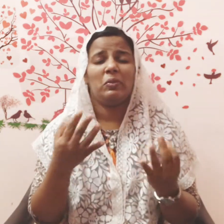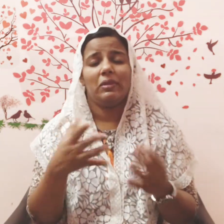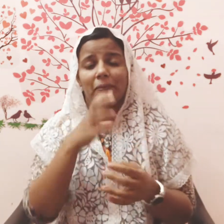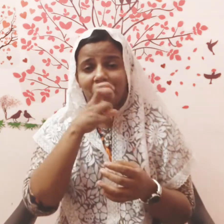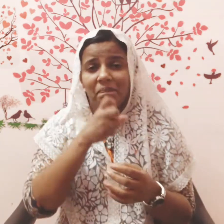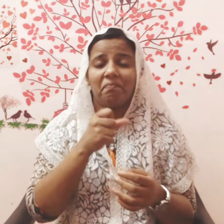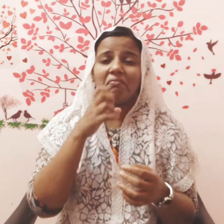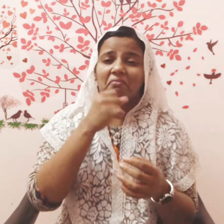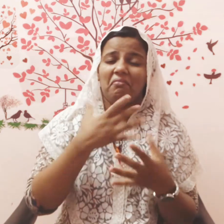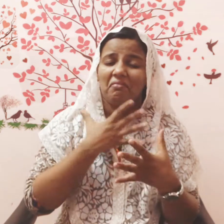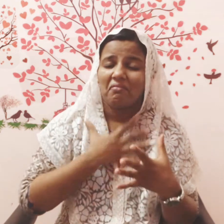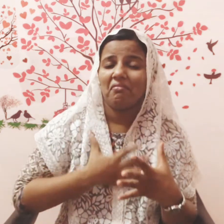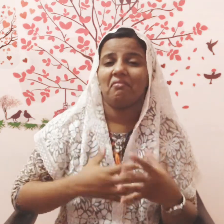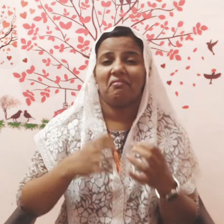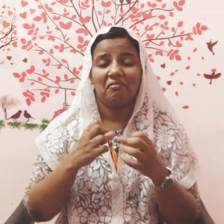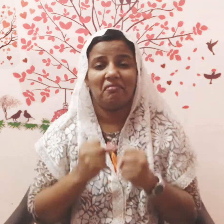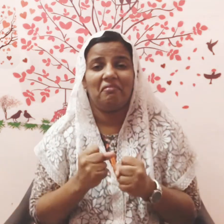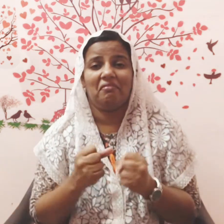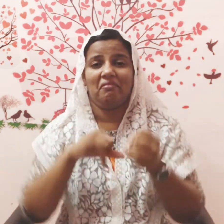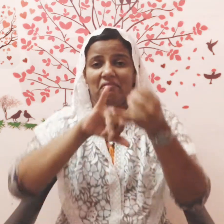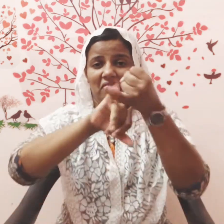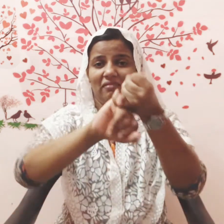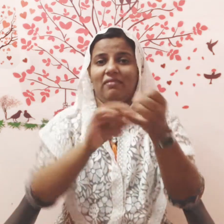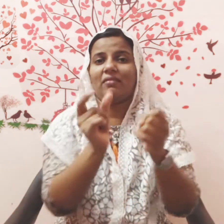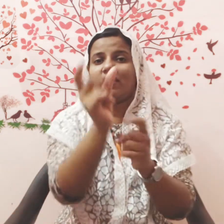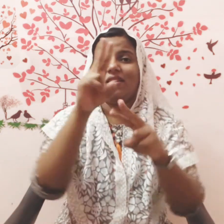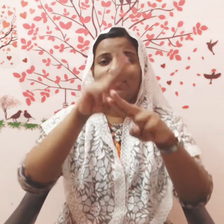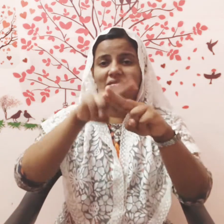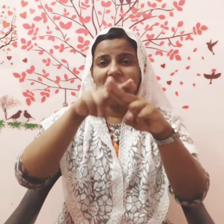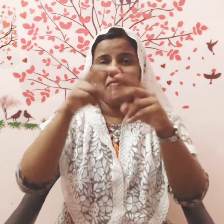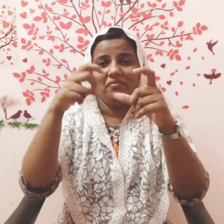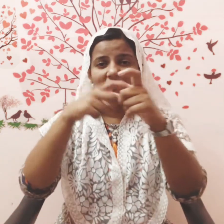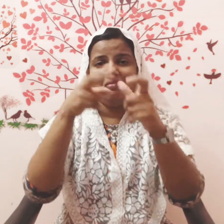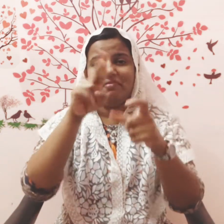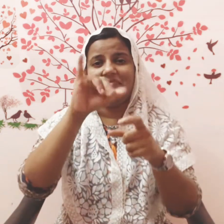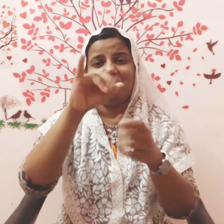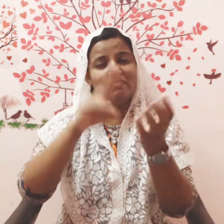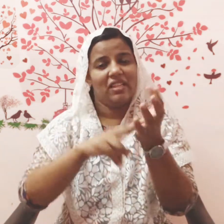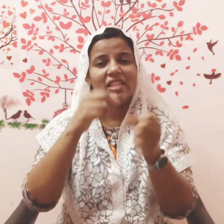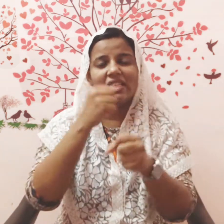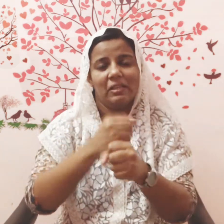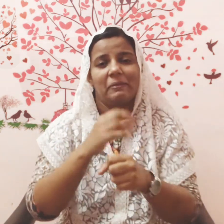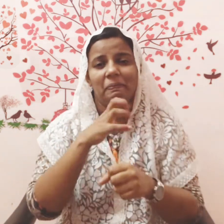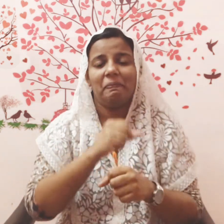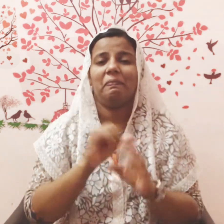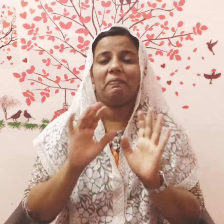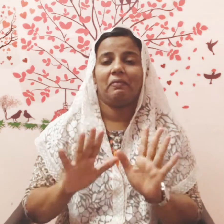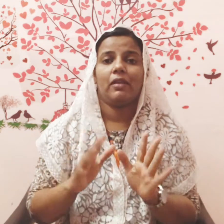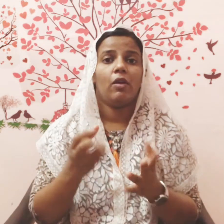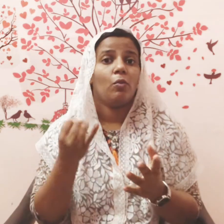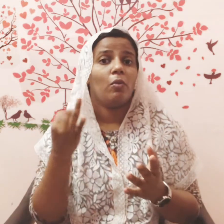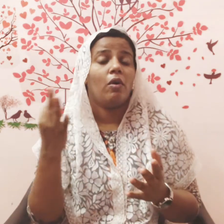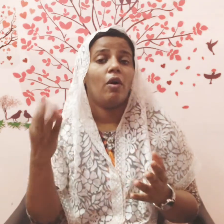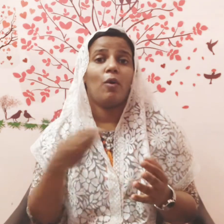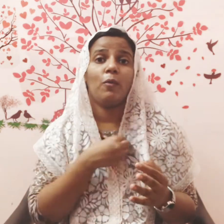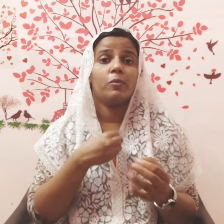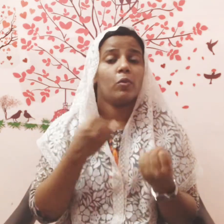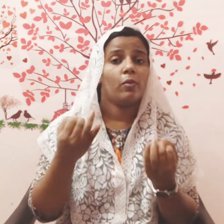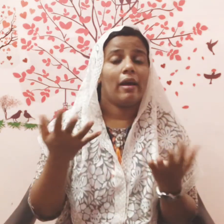വൈദ്യന്മാരാൽ ഏറിയൊന്ന് സഹിച്ചിട്ട് സഫേർഡ് മെനി തിങ്സ് ഓഫ് മെനി ഫിസിഷ്യൻസ് എന്ന് എഴുതിയിരിക്കുന്നത്. അപ്പം പല രീതിയിലുള്ള ചികിത്സകൾ ചെയ്തു. ചിലപ്പം നമുക്കറിയാം